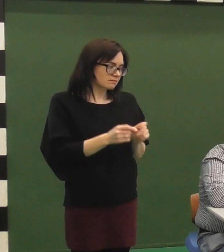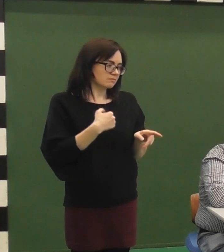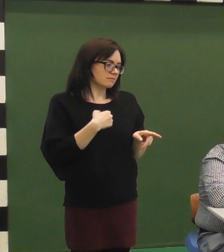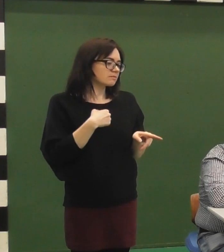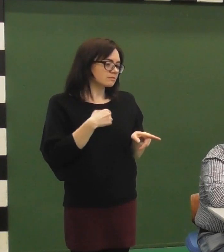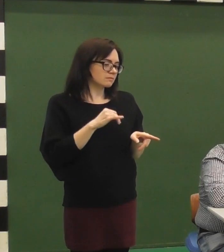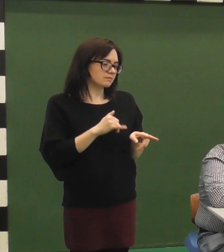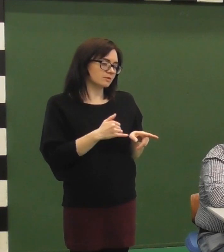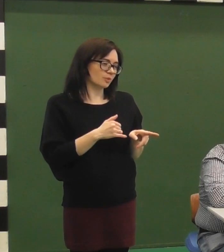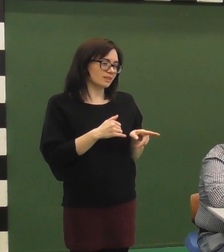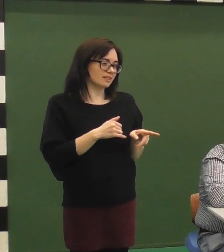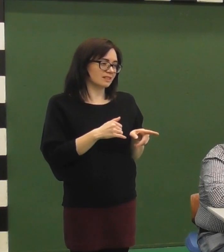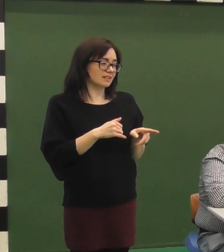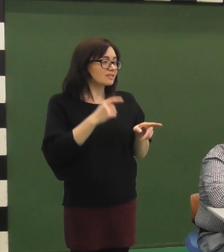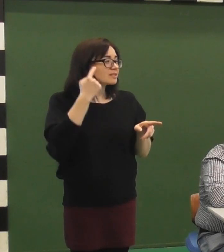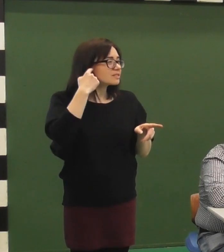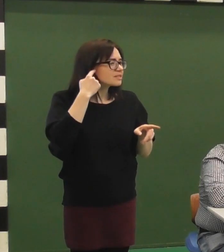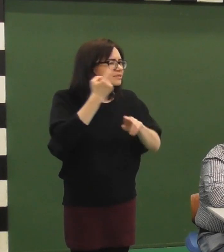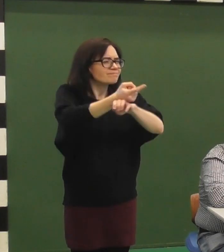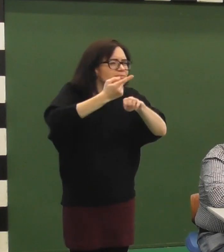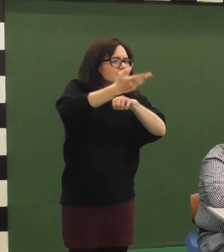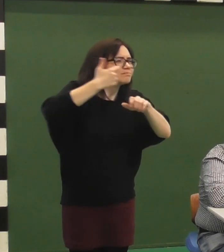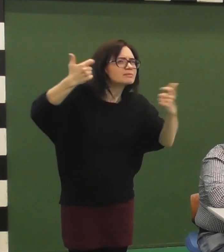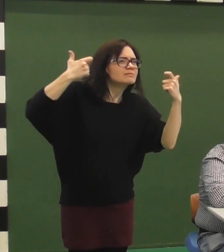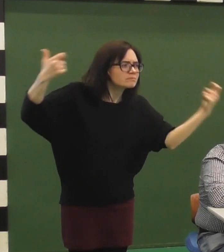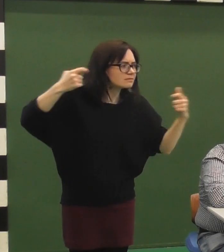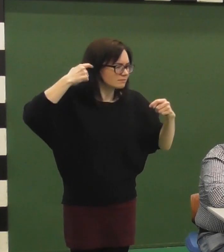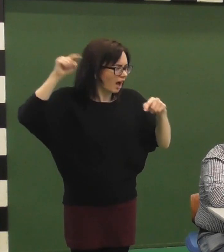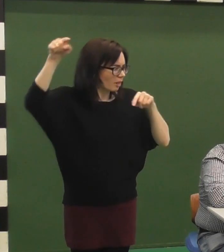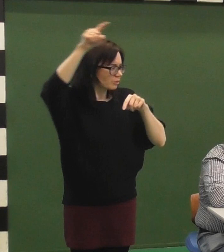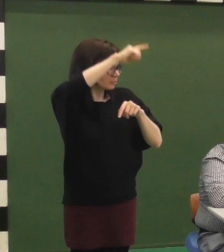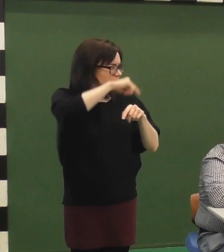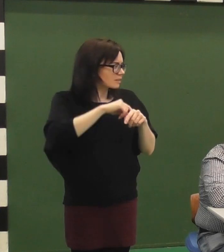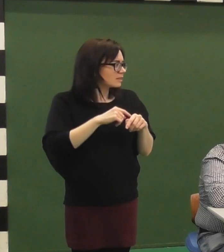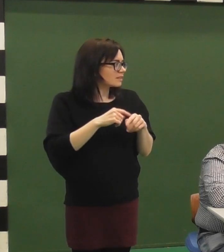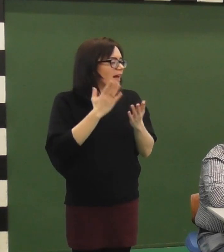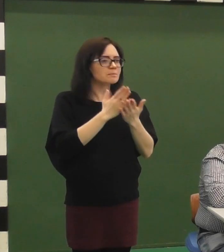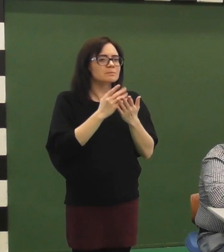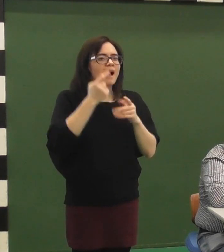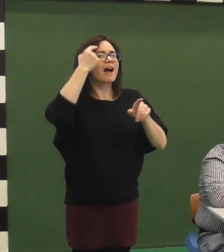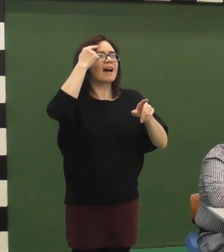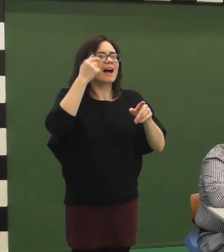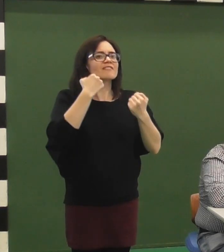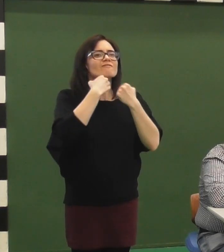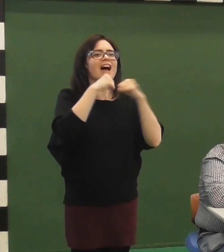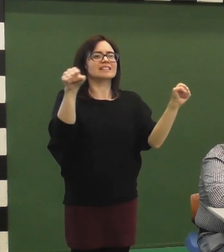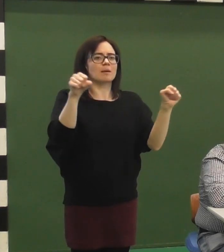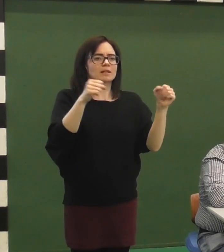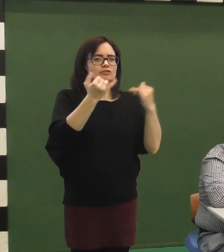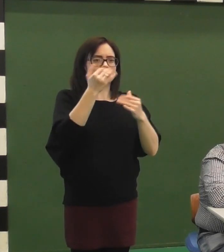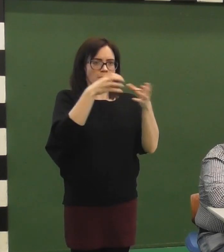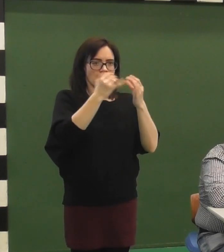is ágyúlövéseket hallottuk, tehát a felszabadító csapatok ott is